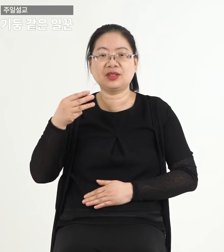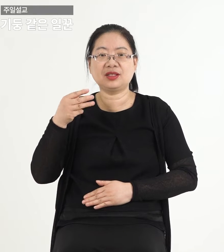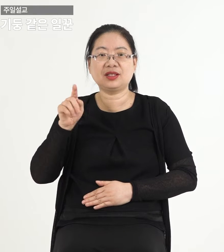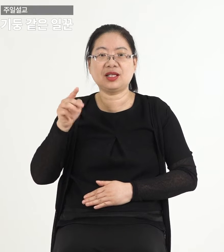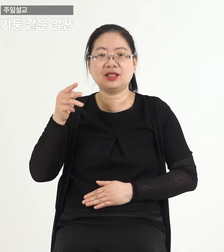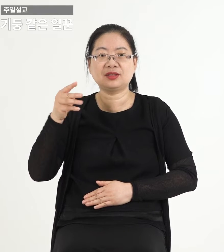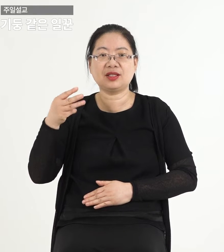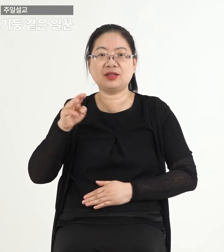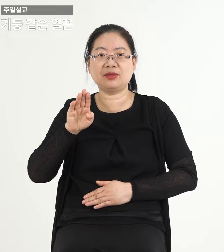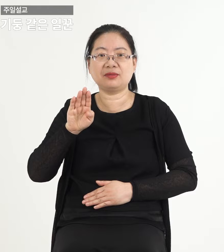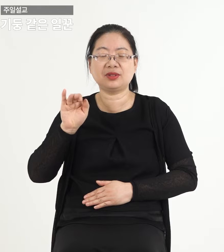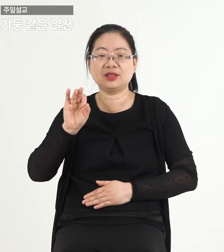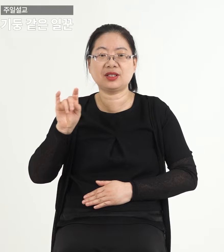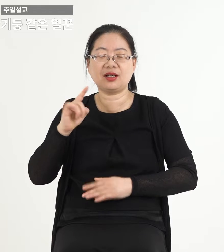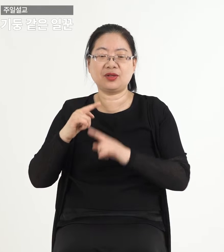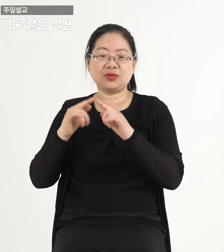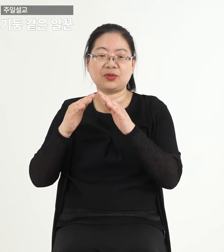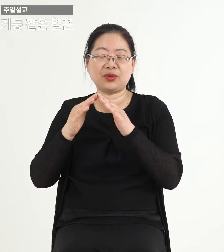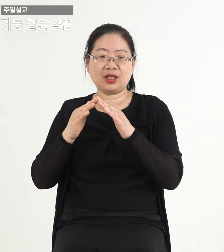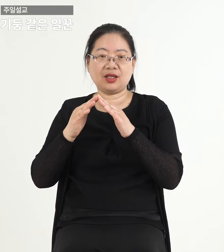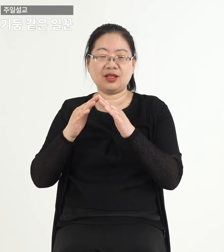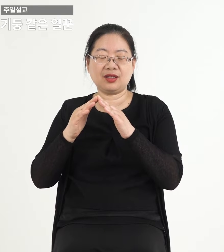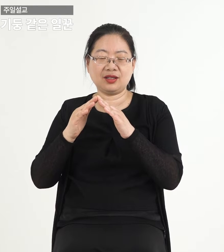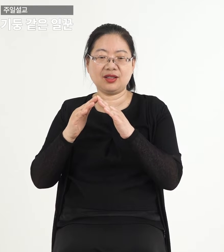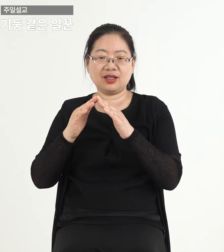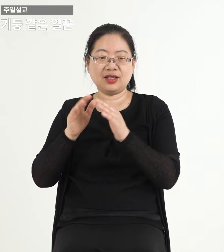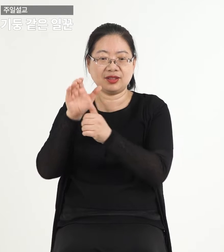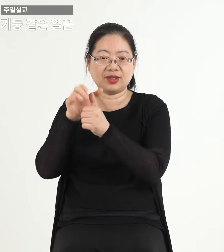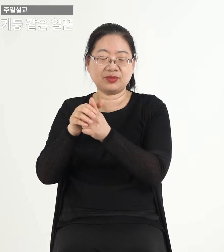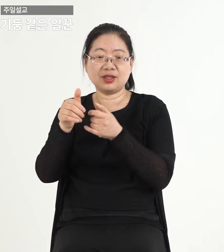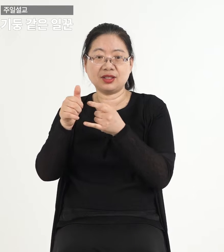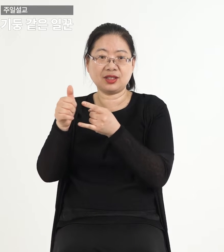빌라델비아 교회 사자에게 편지하라 이렇게 되어 있어요.